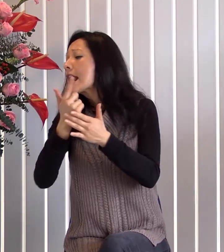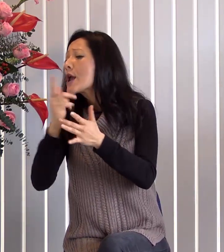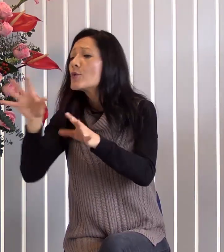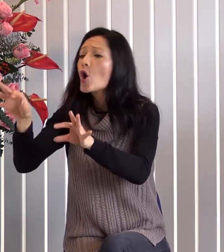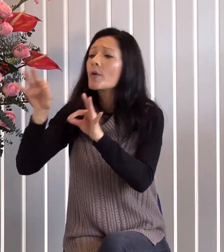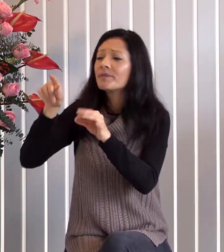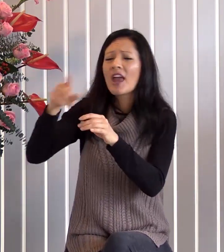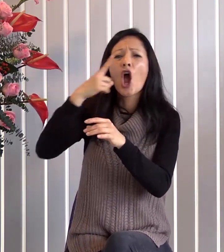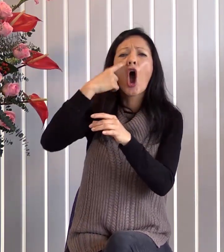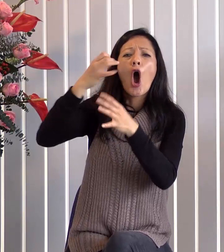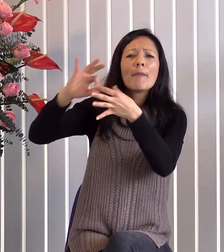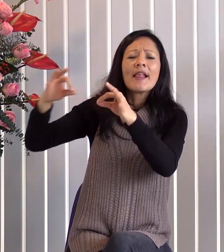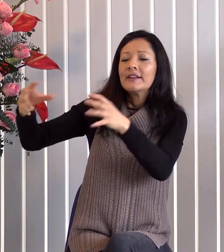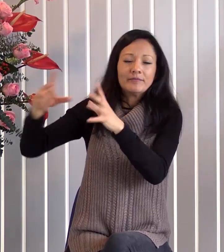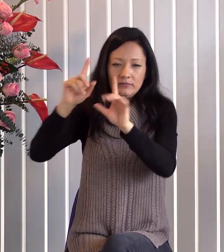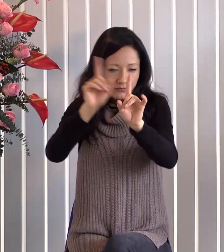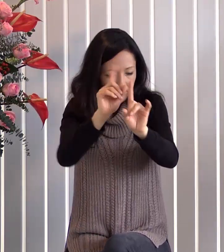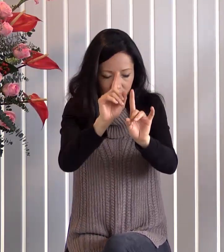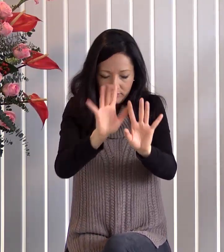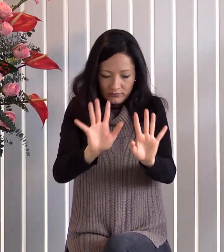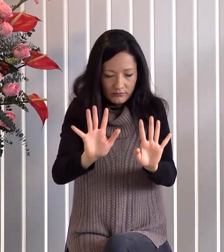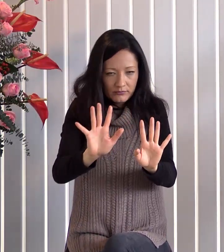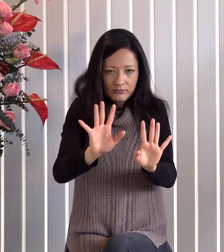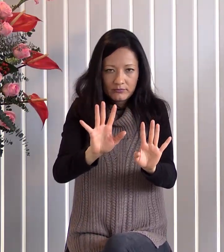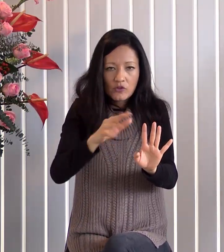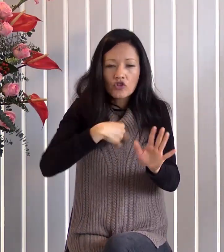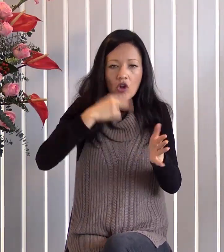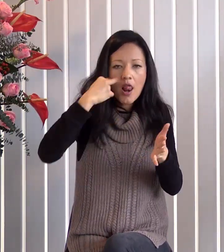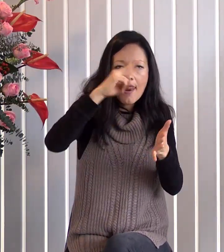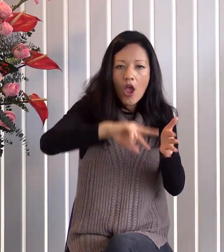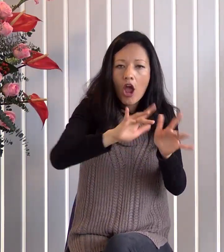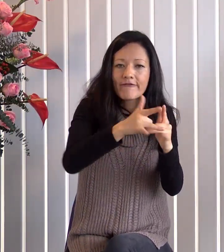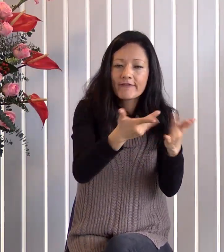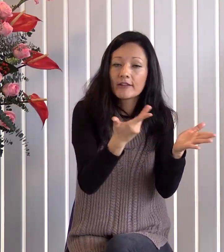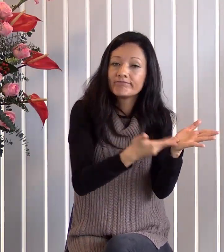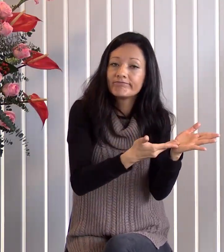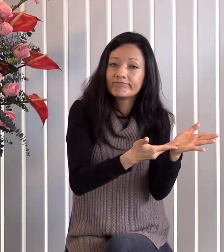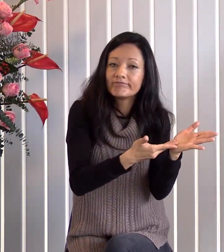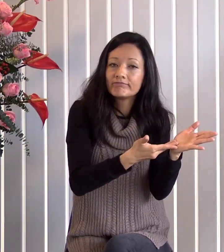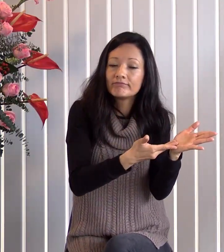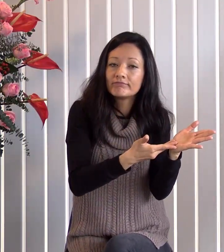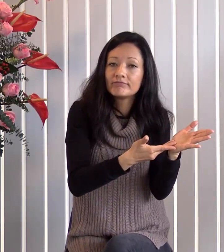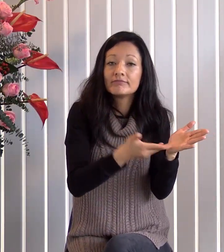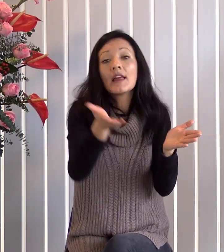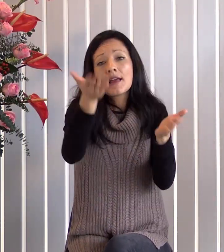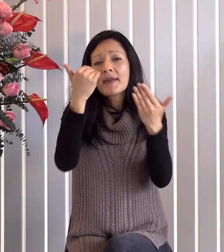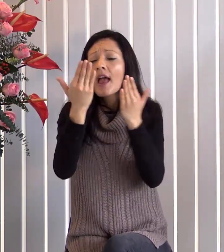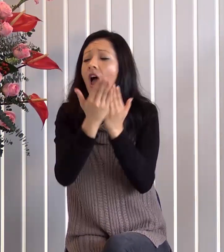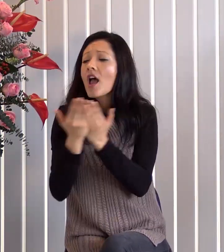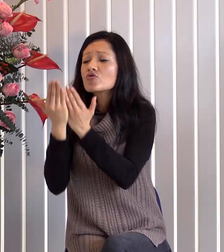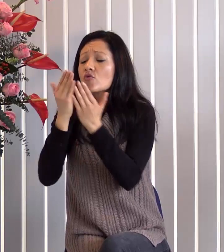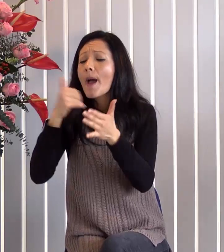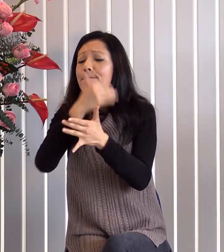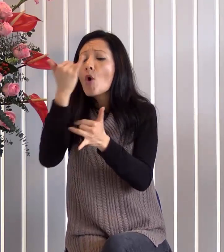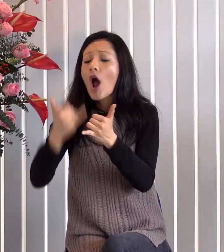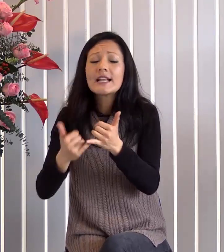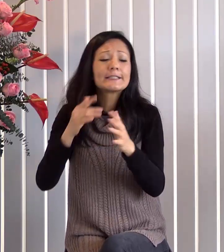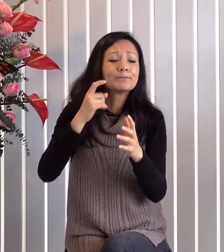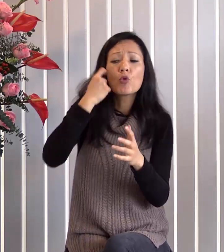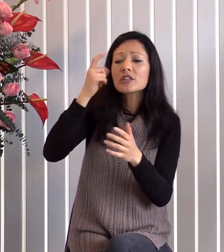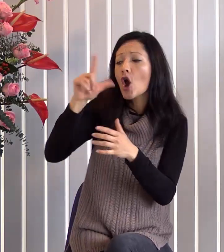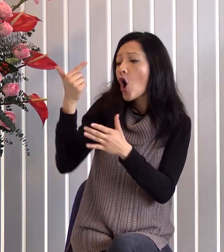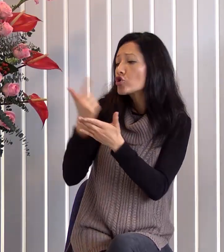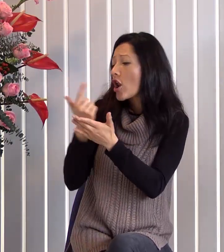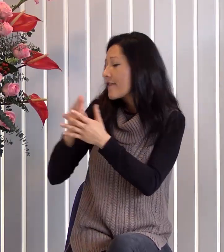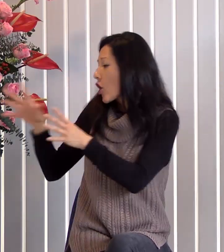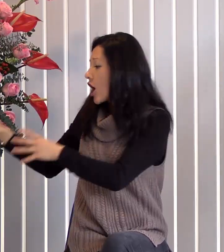del Padre Astetes. No fregues, no le estoy leyendo el librito. Le estoy leyendo la Biblia. Vamos a estudiar Apocalipsis. Abramos el librito del